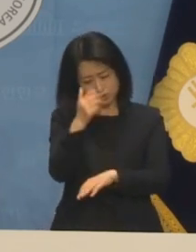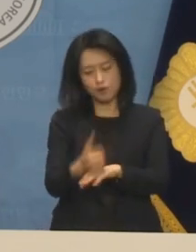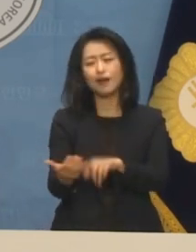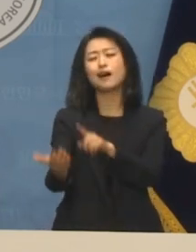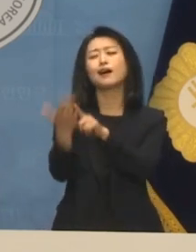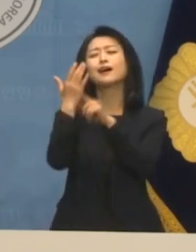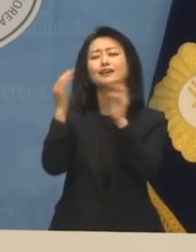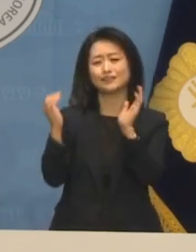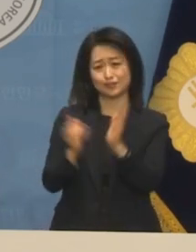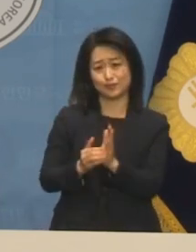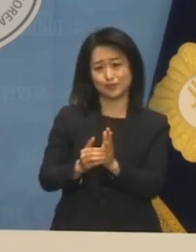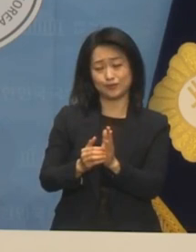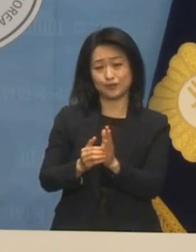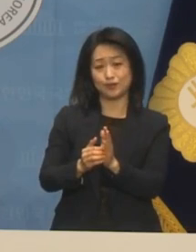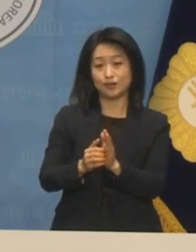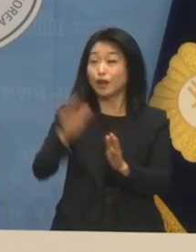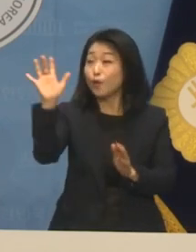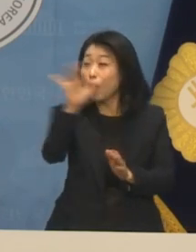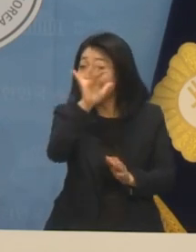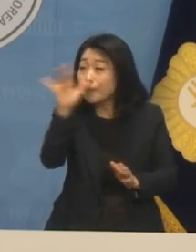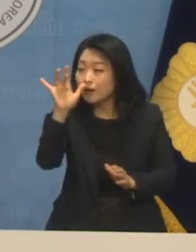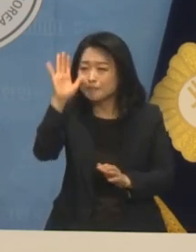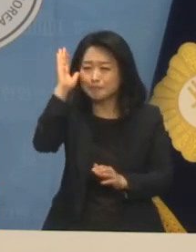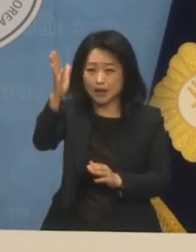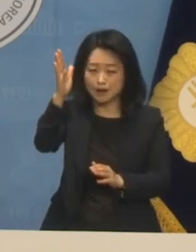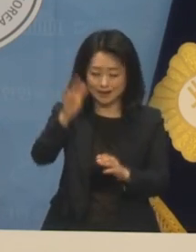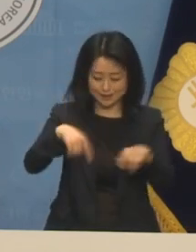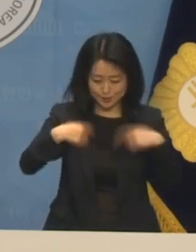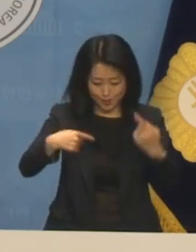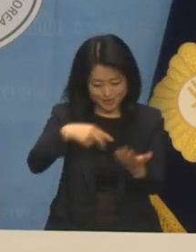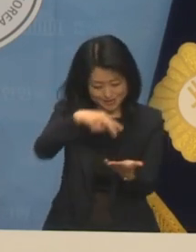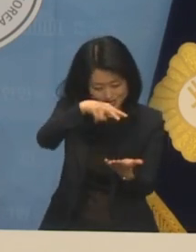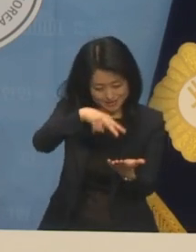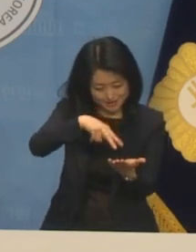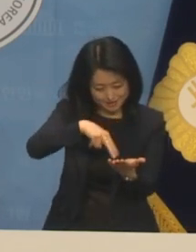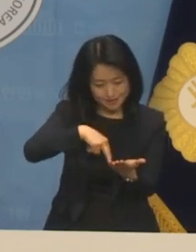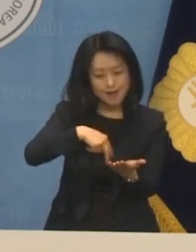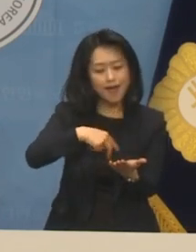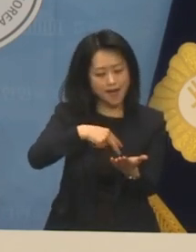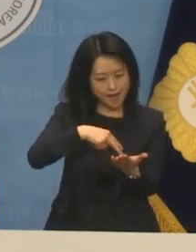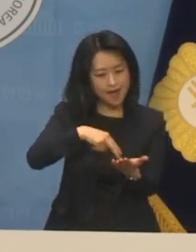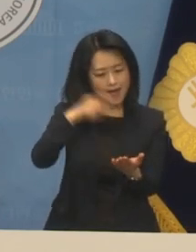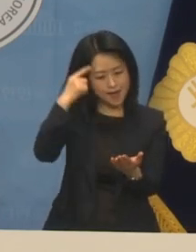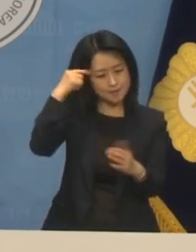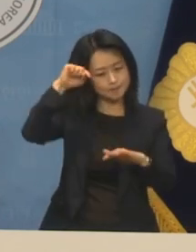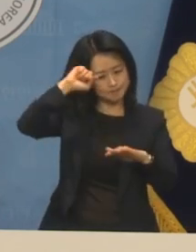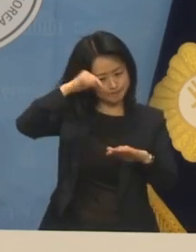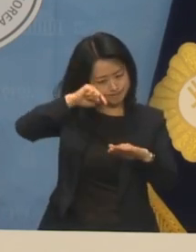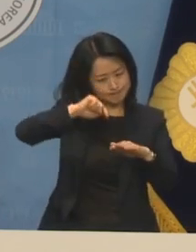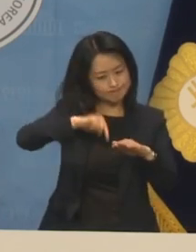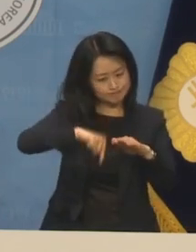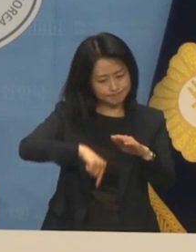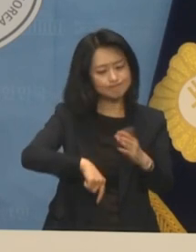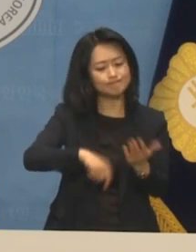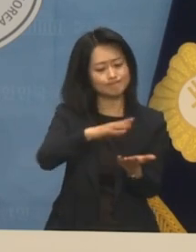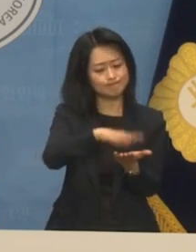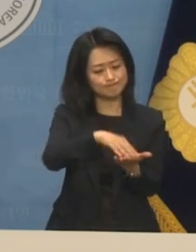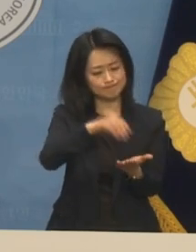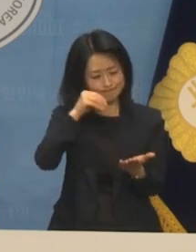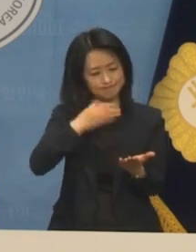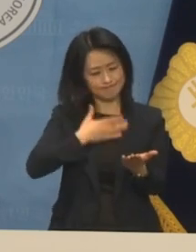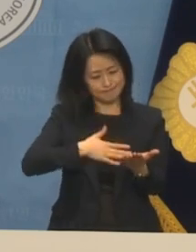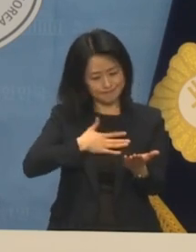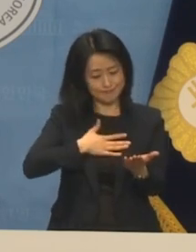있습니다. 화면보다는 종이로 읽을 때 더 잘 이해되고 깊은 생각을 이끈다는 것이